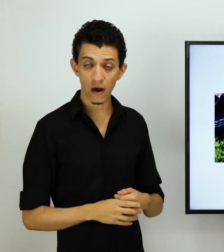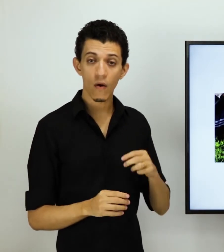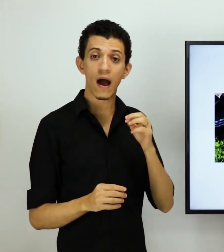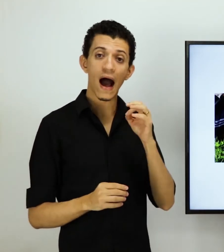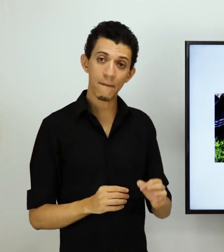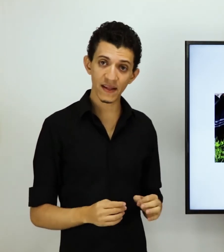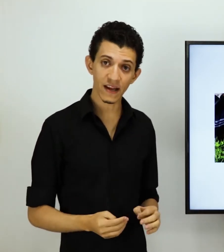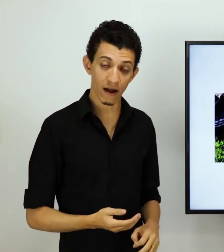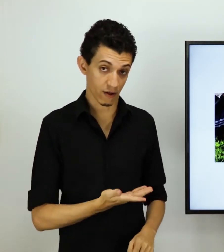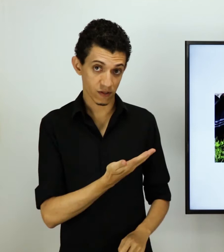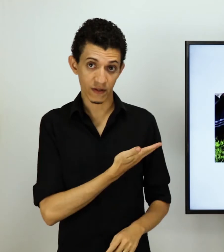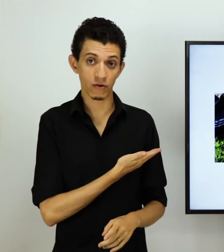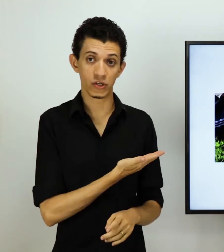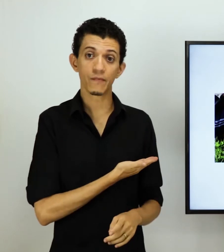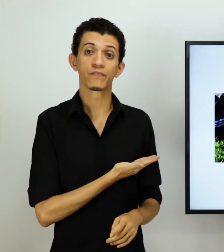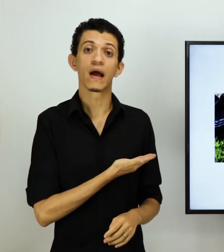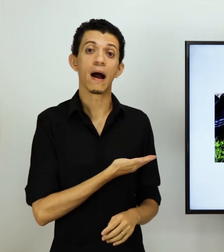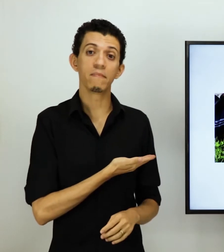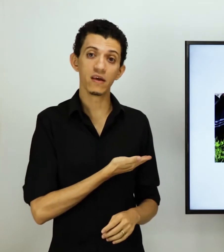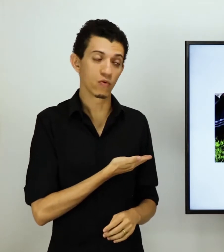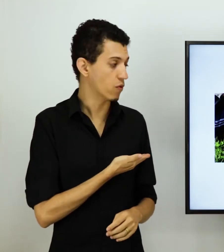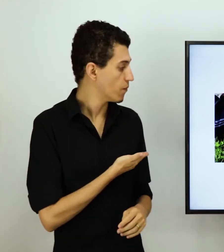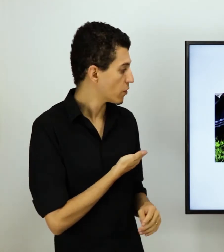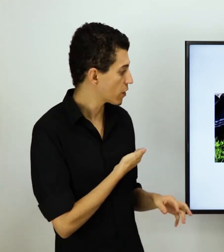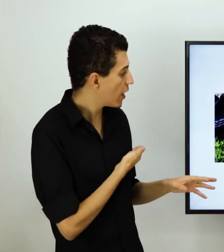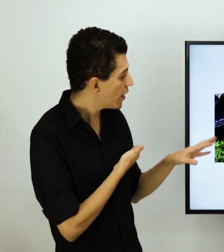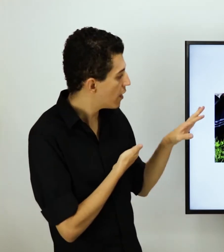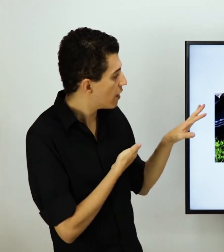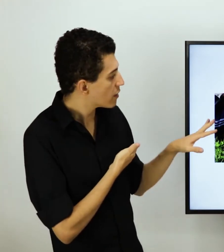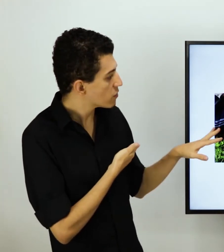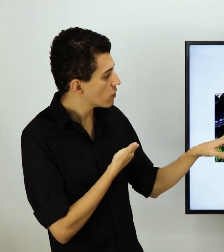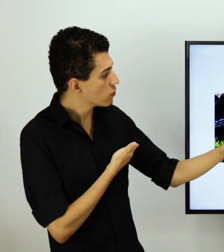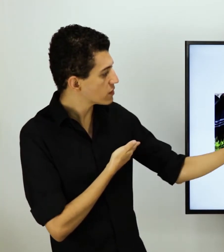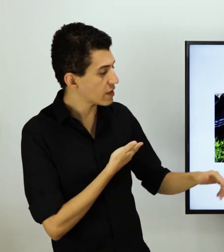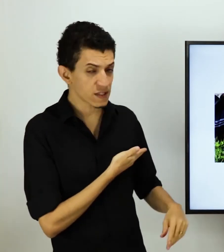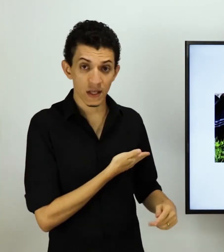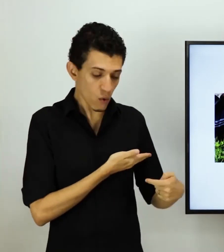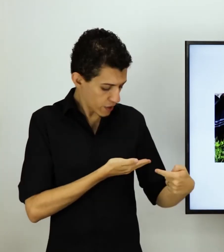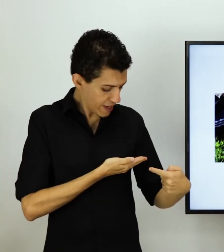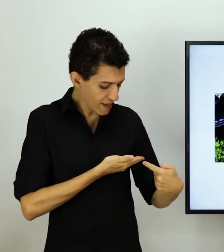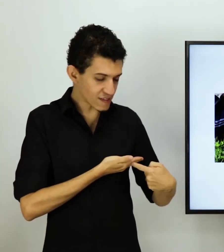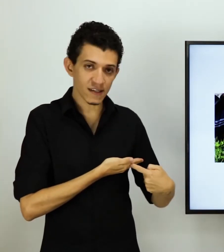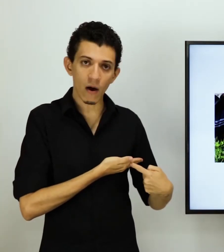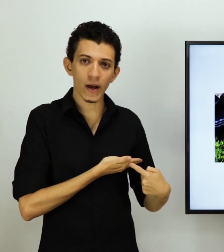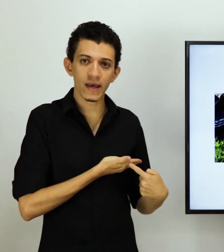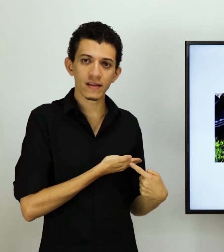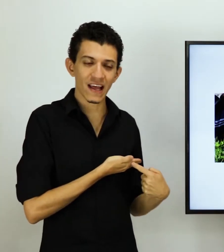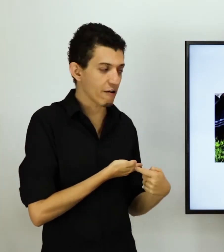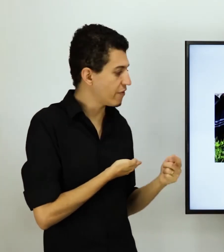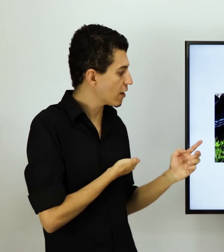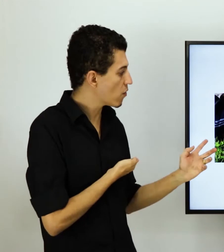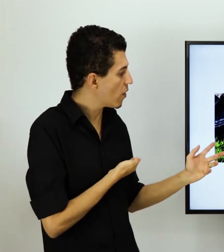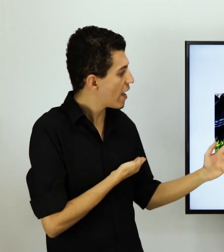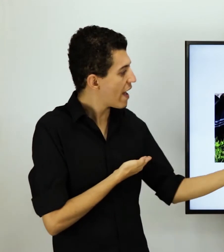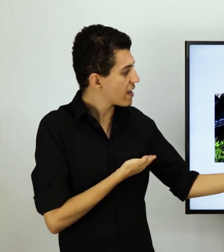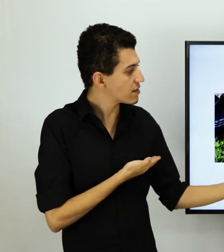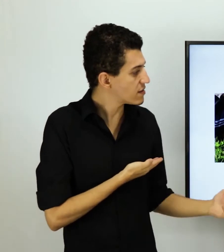sinal arbitrário, que é o sinal de amigo, ok? Então são duas cenas aqui. O que esse sinal aqui tem a ver com essa